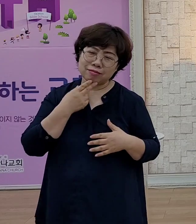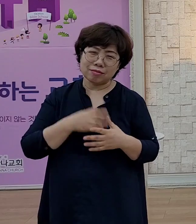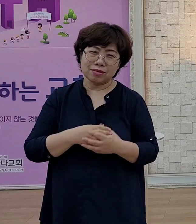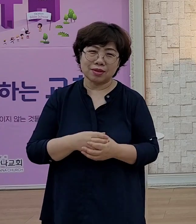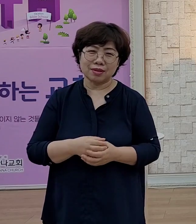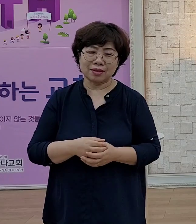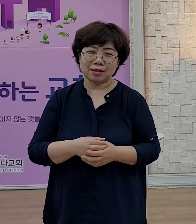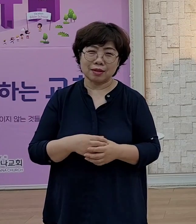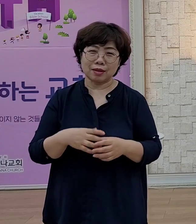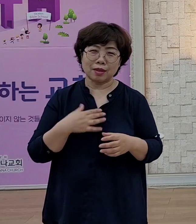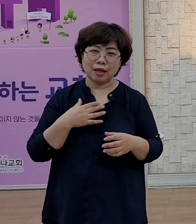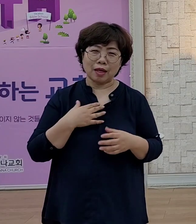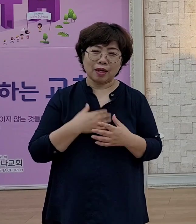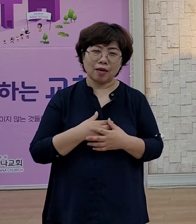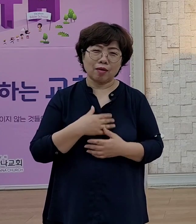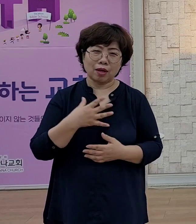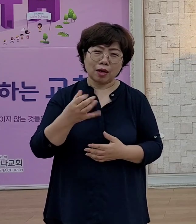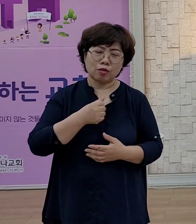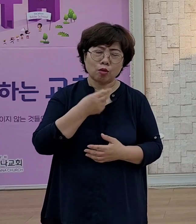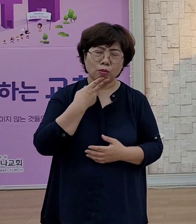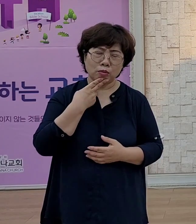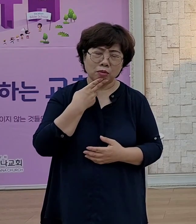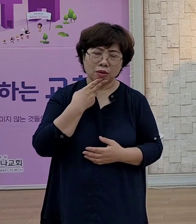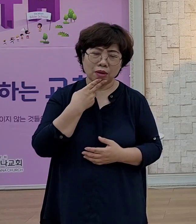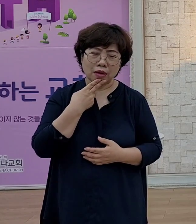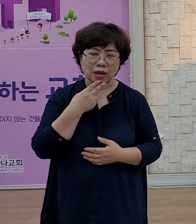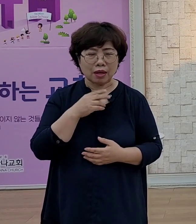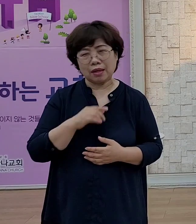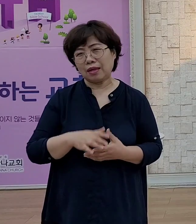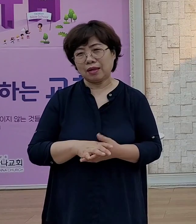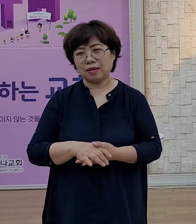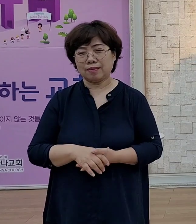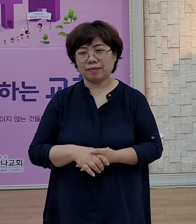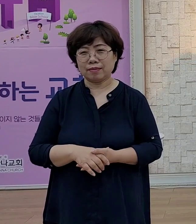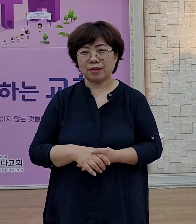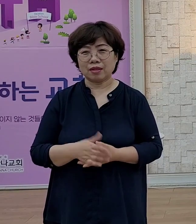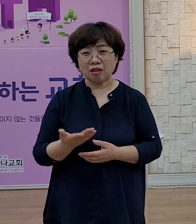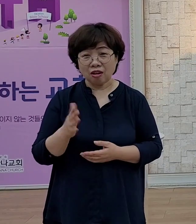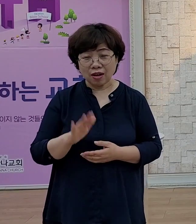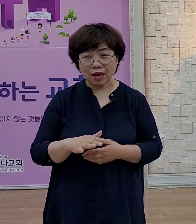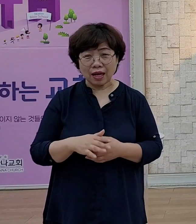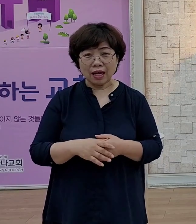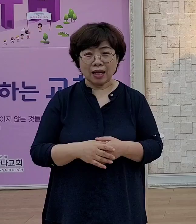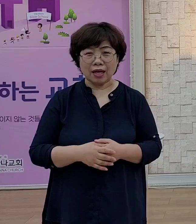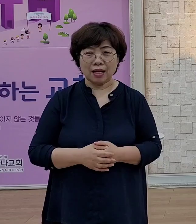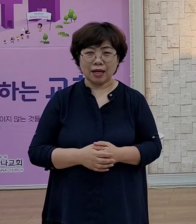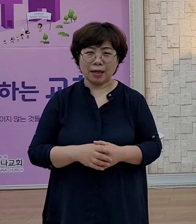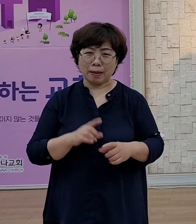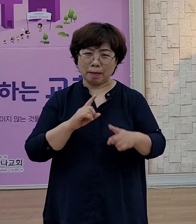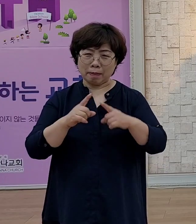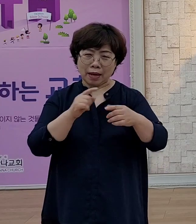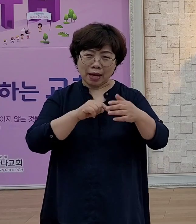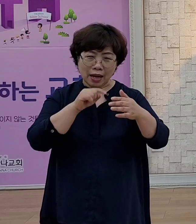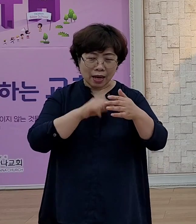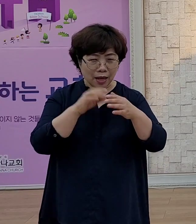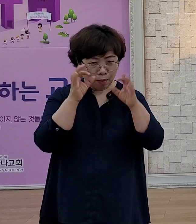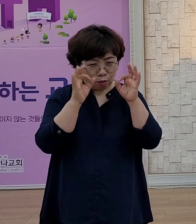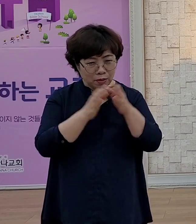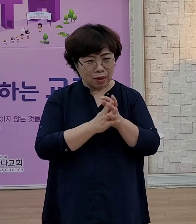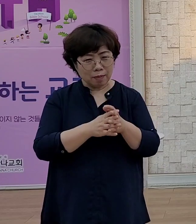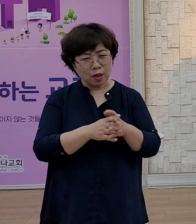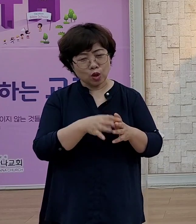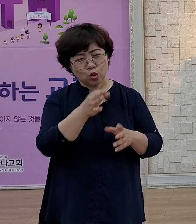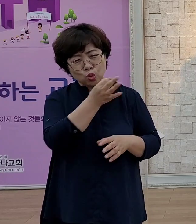하나도 해당사항이 없어요. 그래도 그 사람의 말을 보면 뭐 명문대나 7, 80평 아파트나 뭐